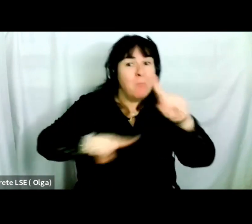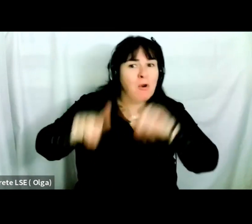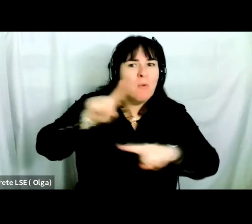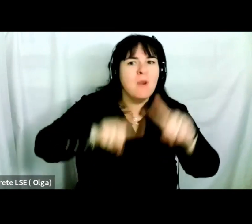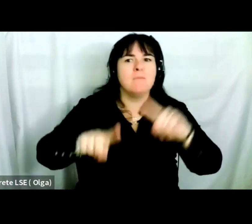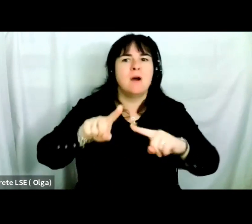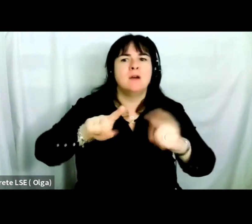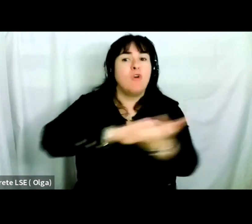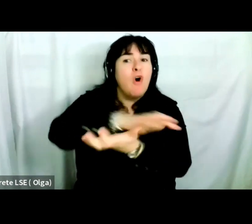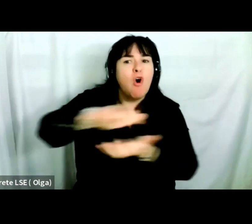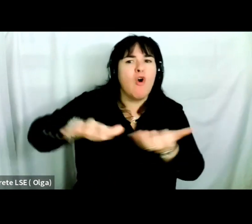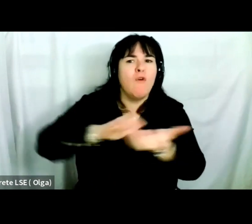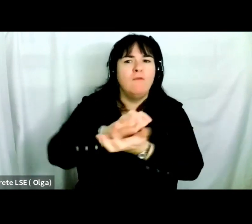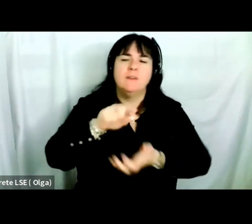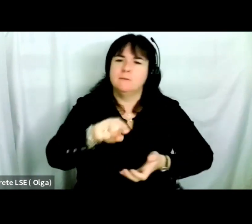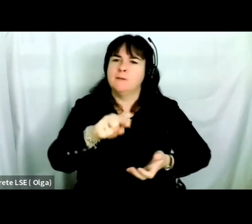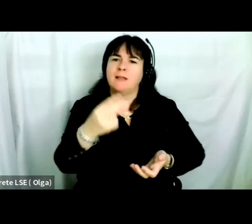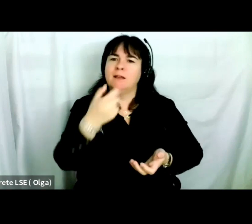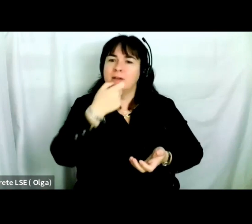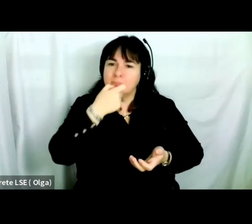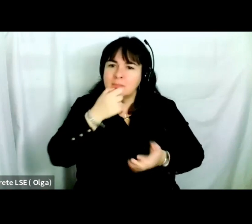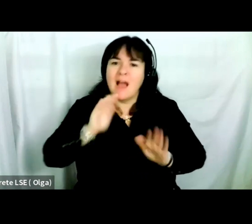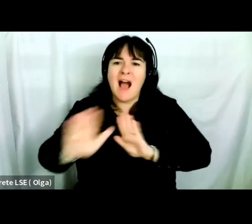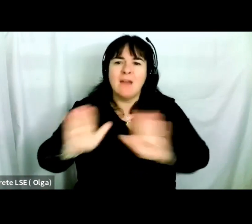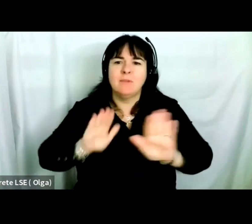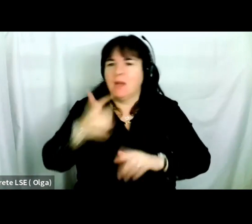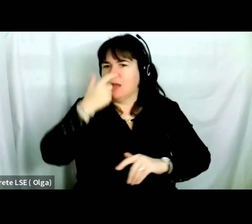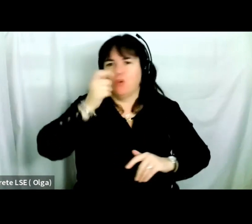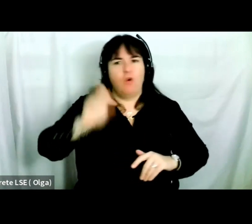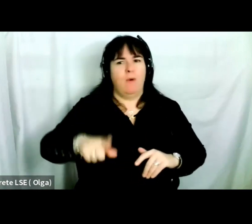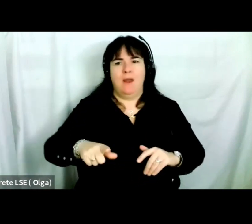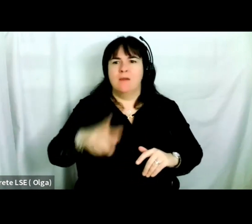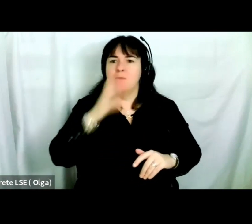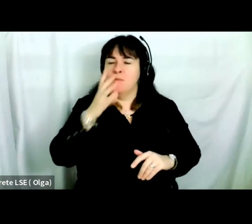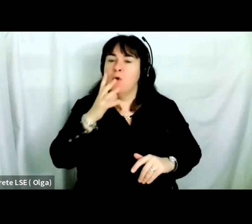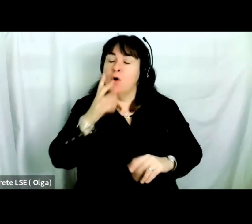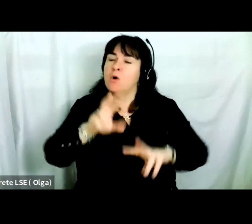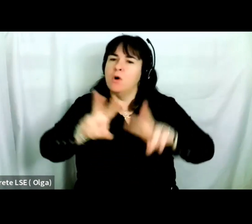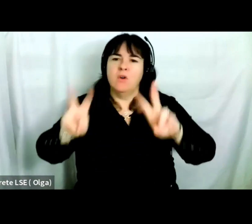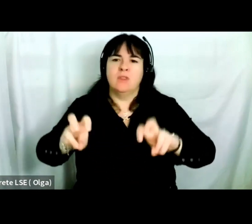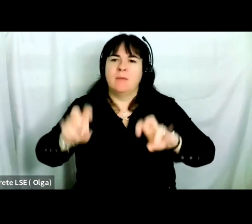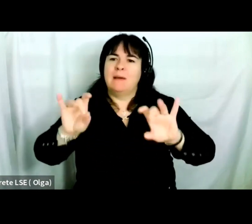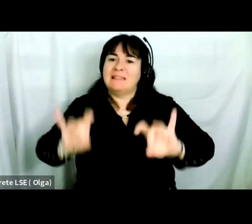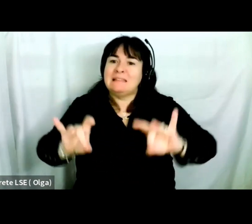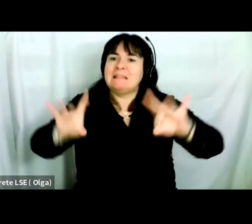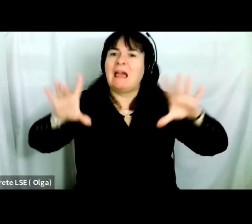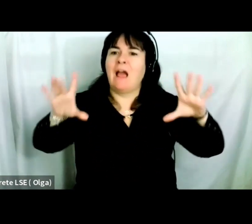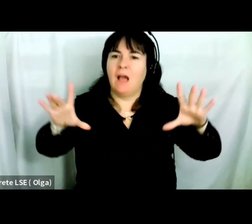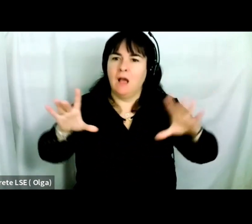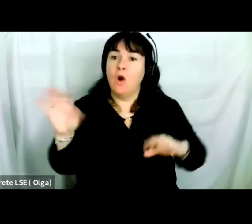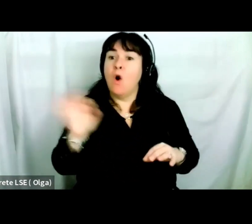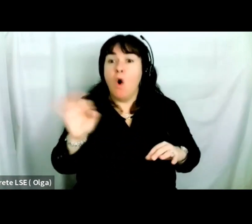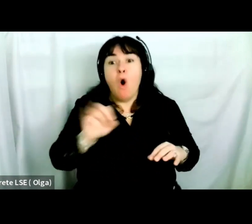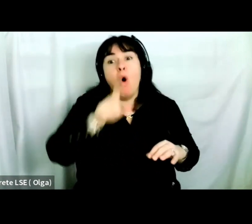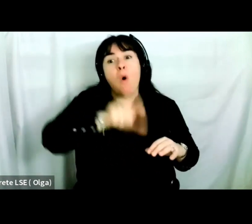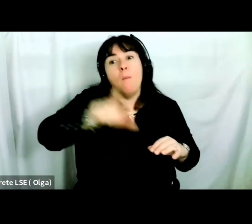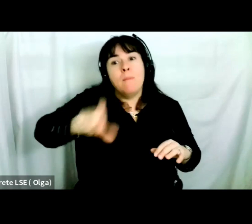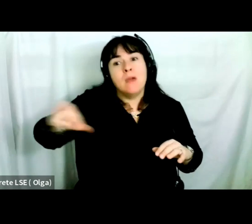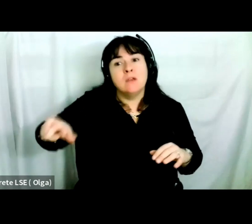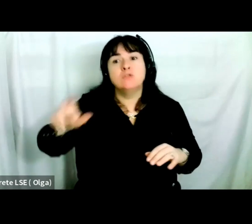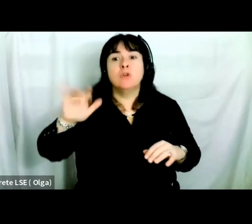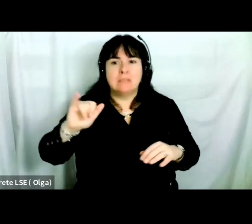resolver por arbitraje, porque se considera, bueno, pues que son temas delicados, o personas que tienen algún tipo